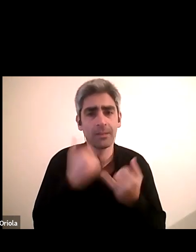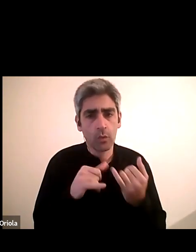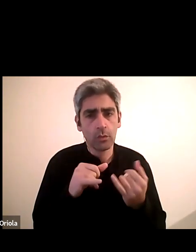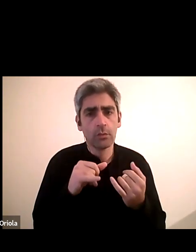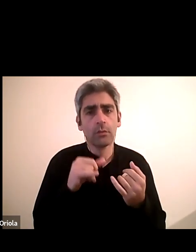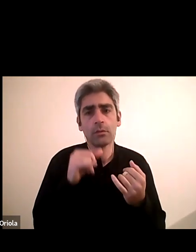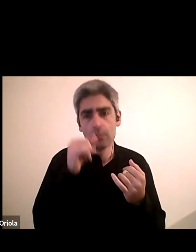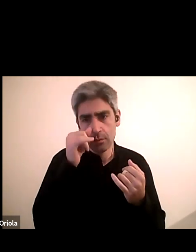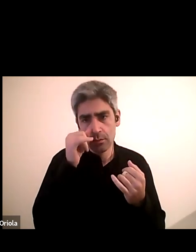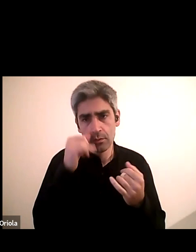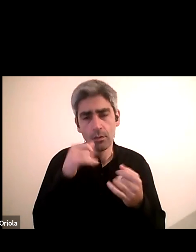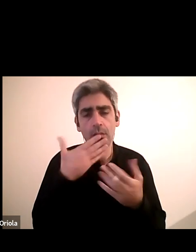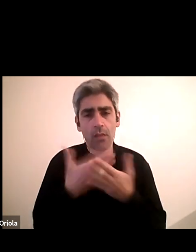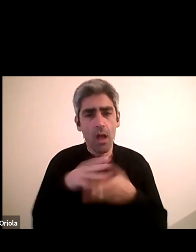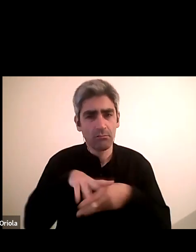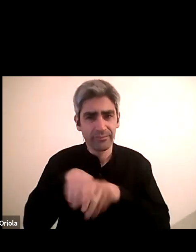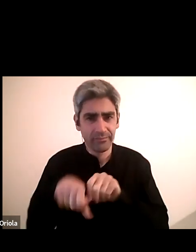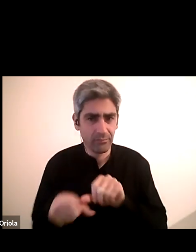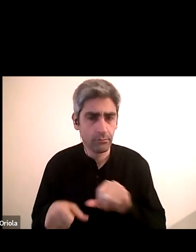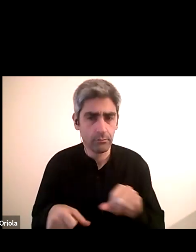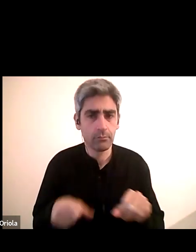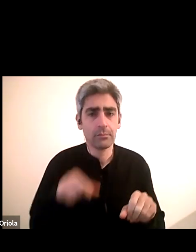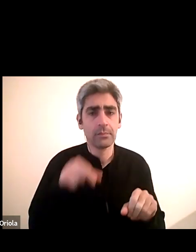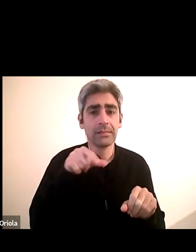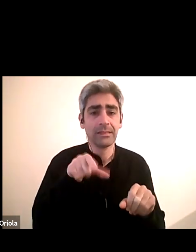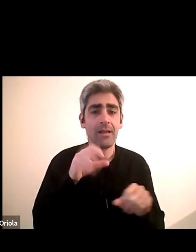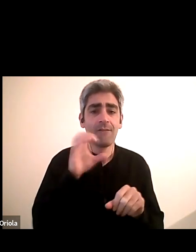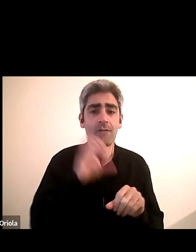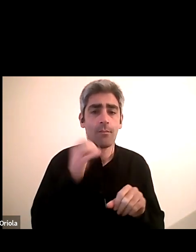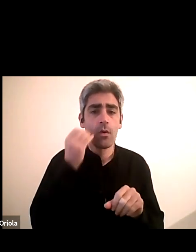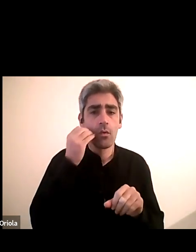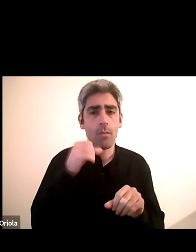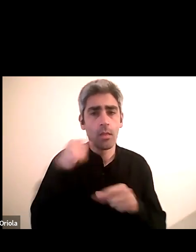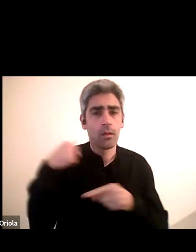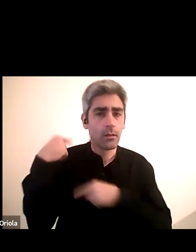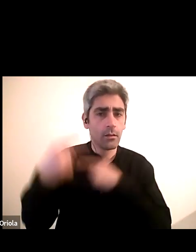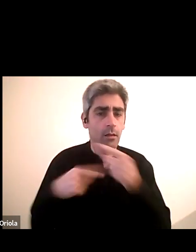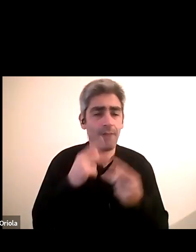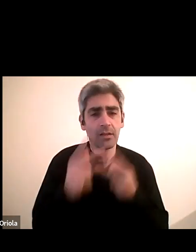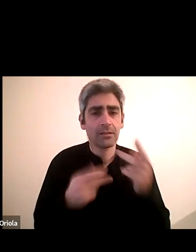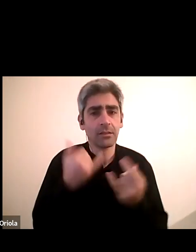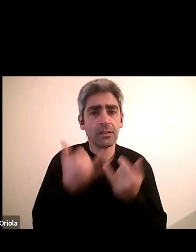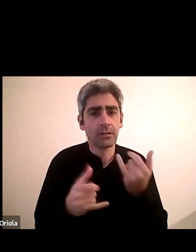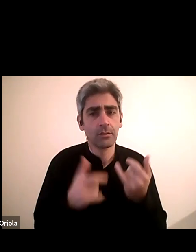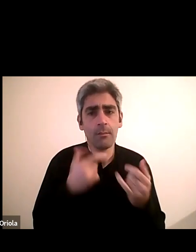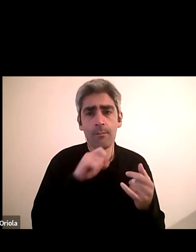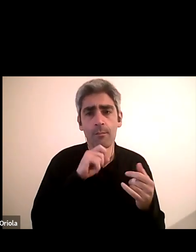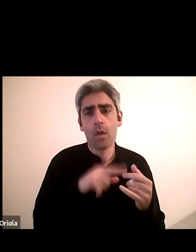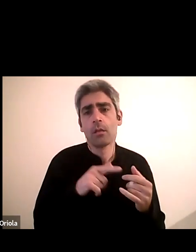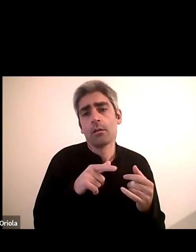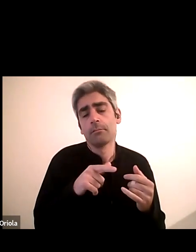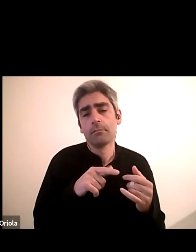perigosos e degradantes. Portanto, as formas convencionais de avaliação de riscos podem não ser